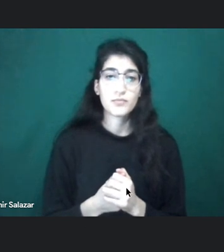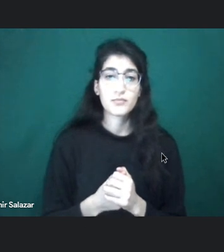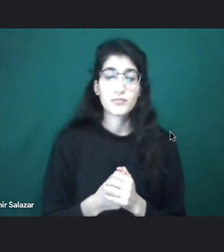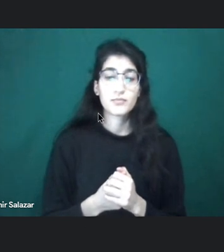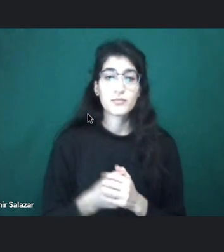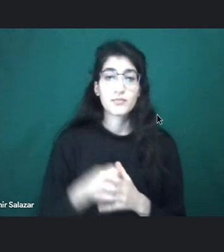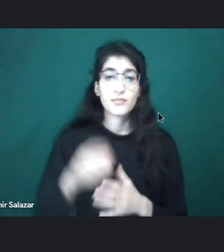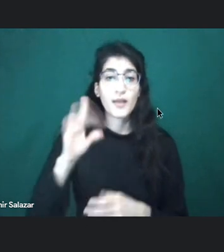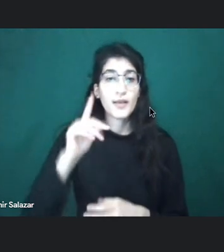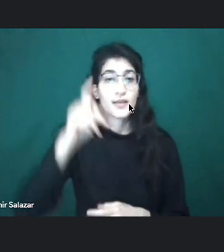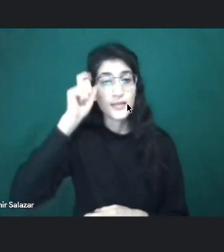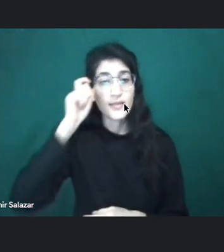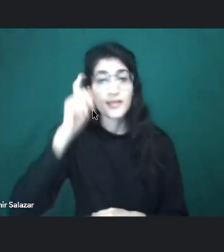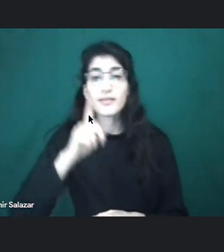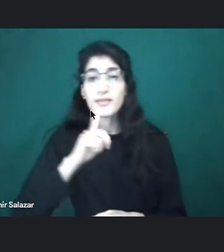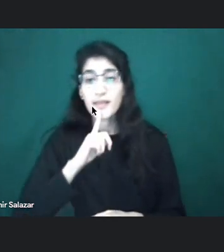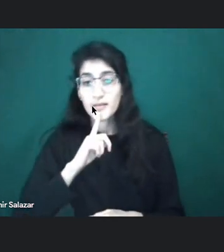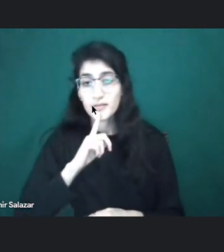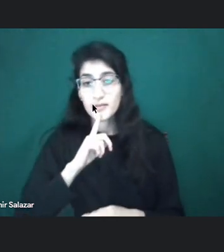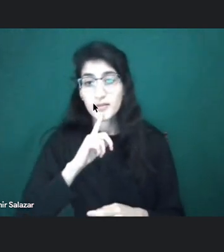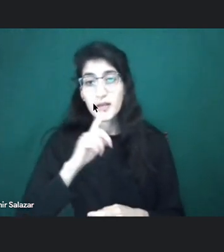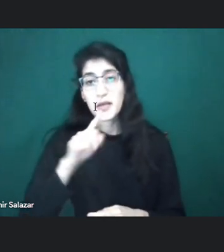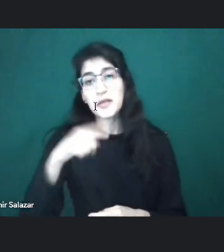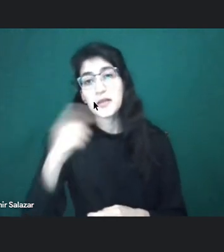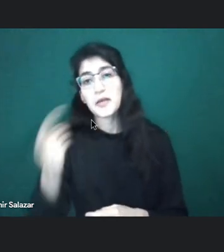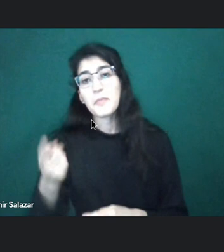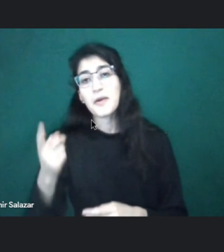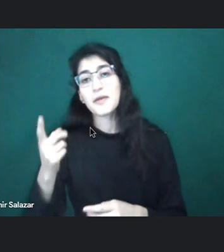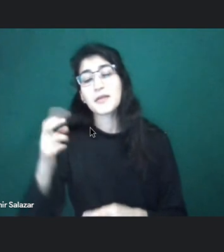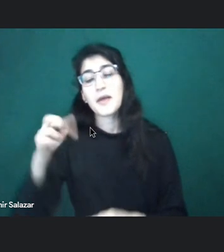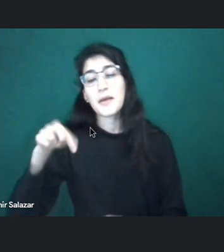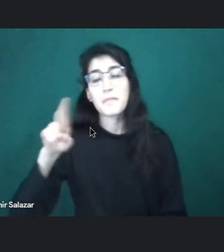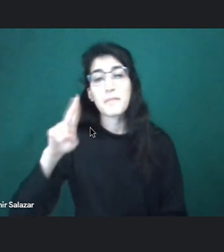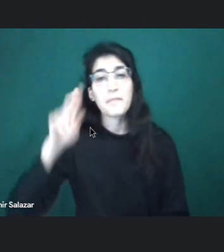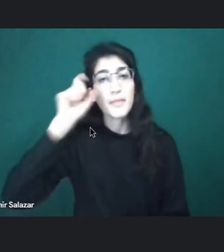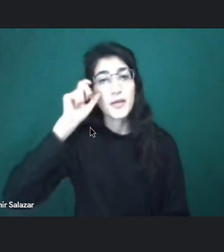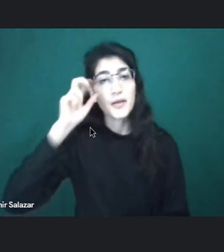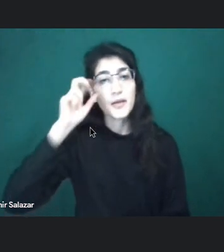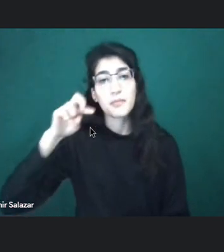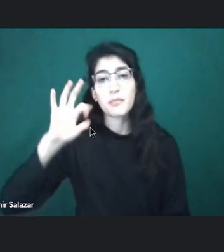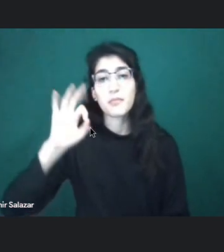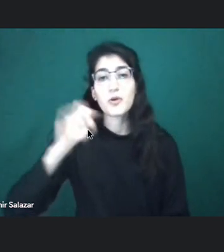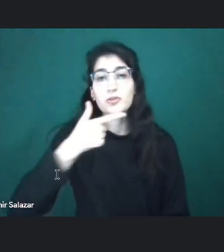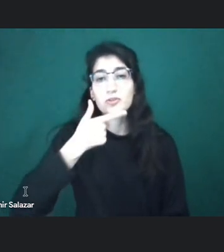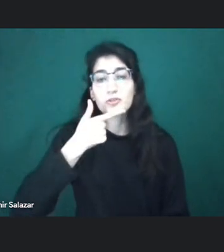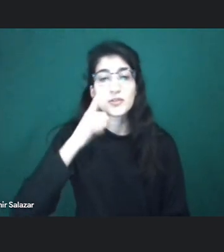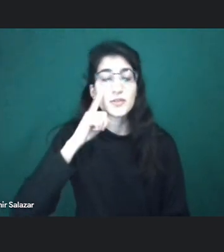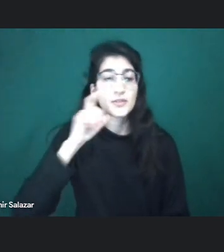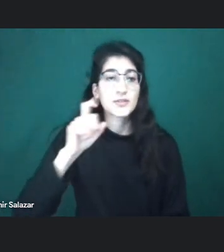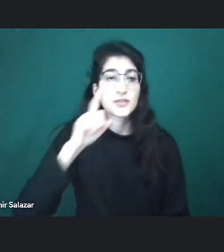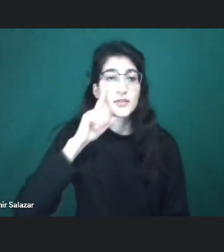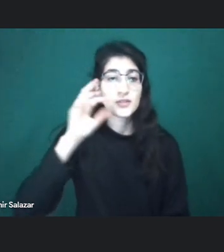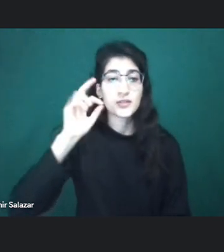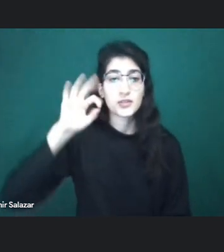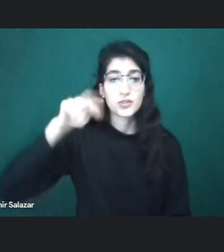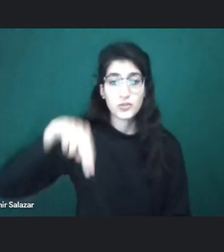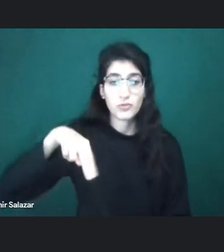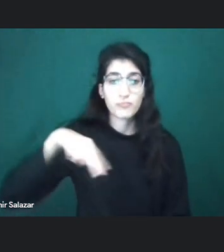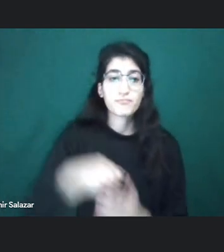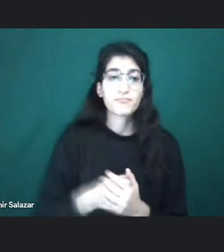Determinante this y preposición without. Muy bien. ¿A este le alcanzaron a hacer